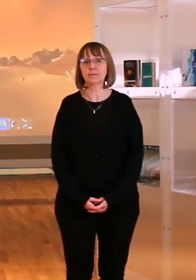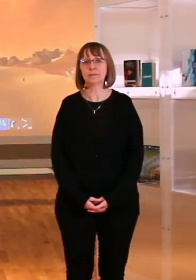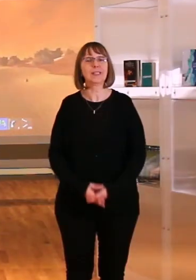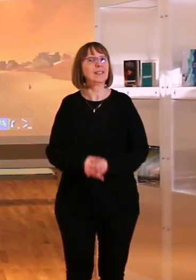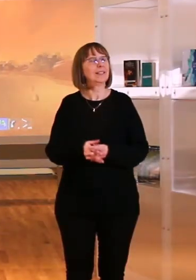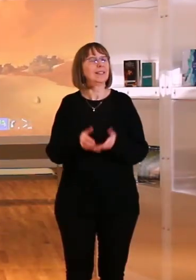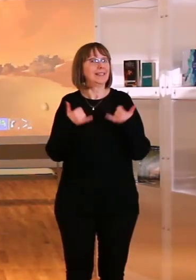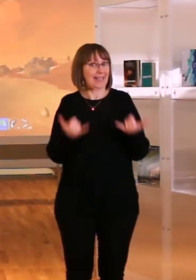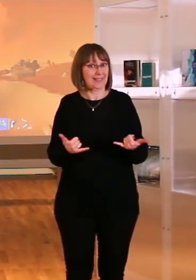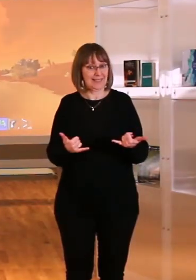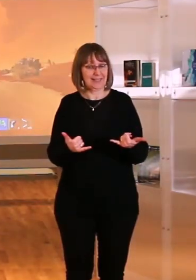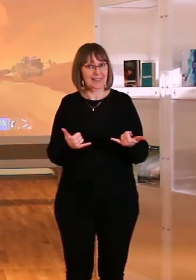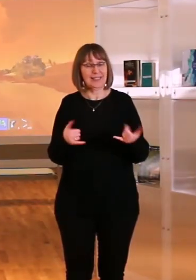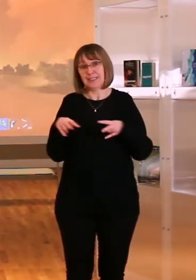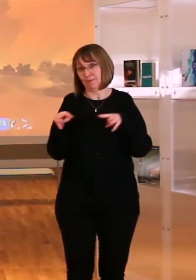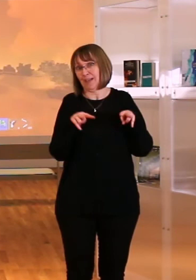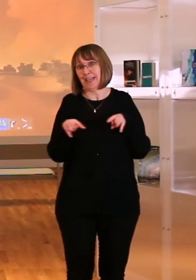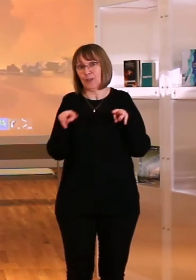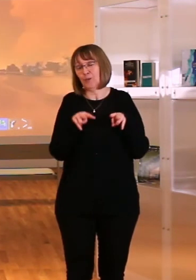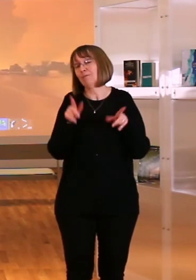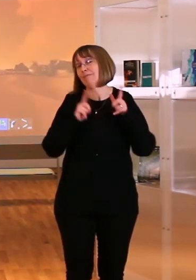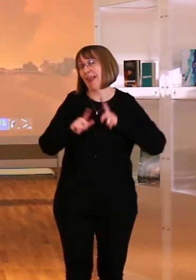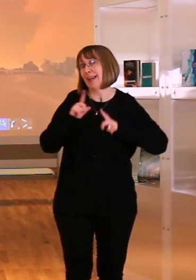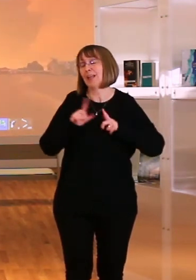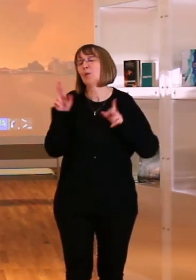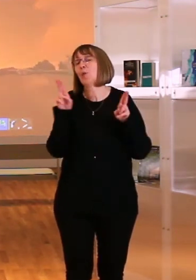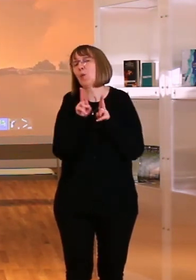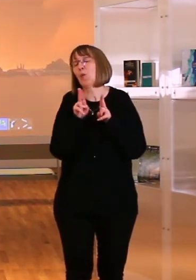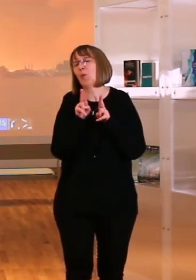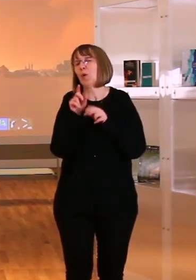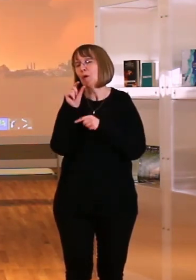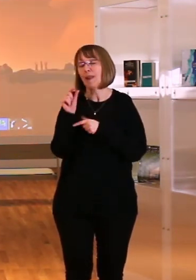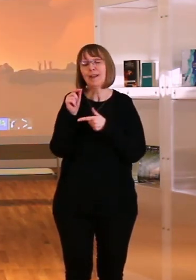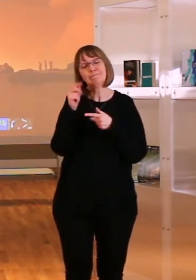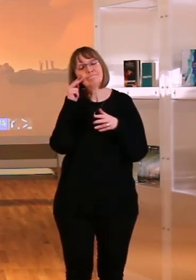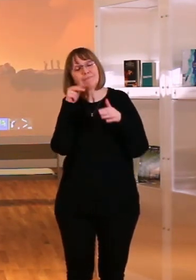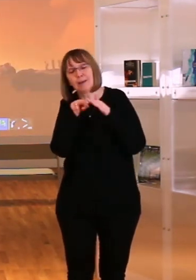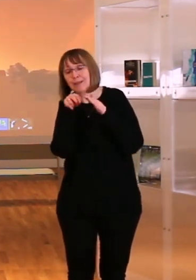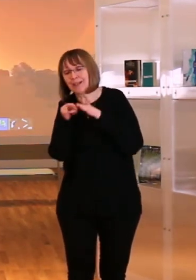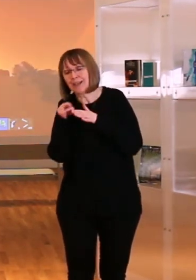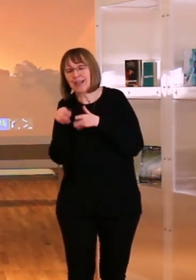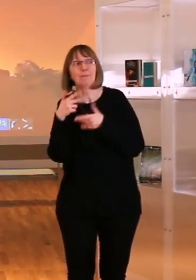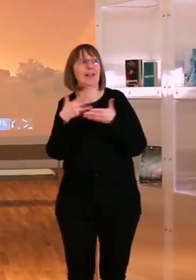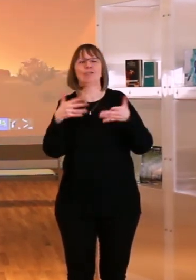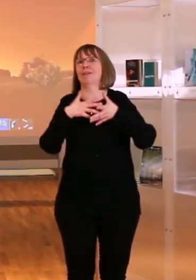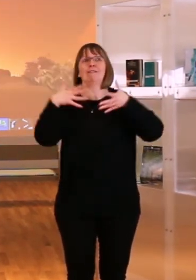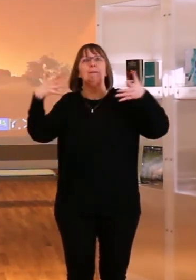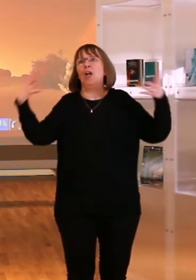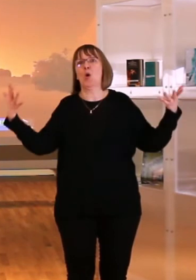Wir konnten Ihnen jetzt in diesem Video leider nur einige Einblicke in die wesentlich umfangreichere